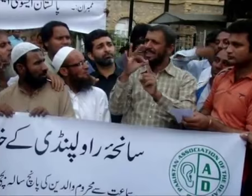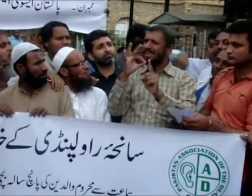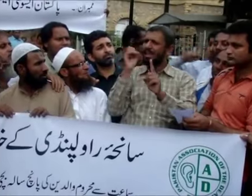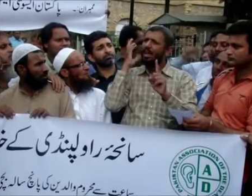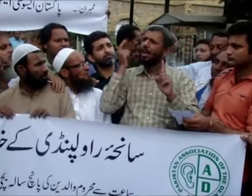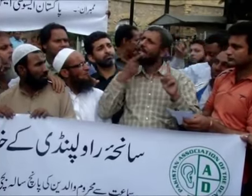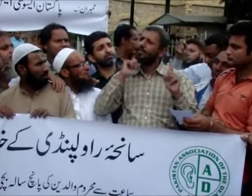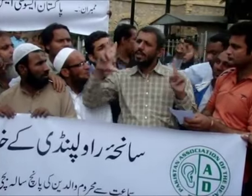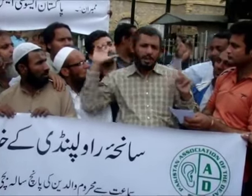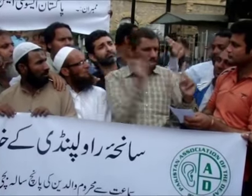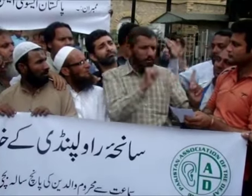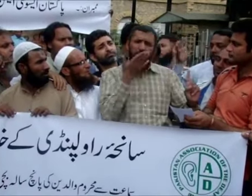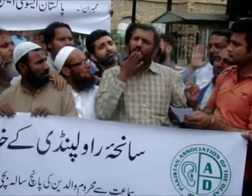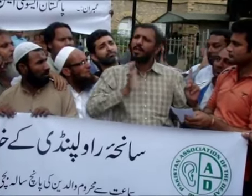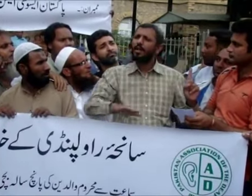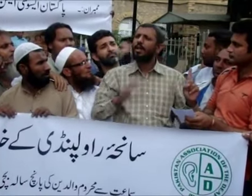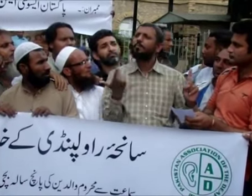हमारे वार्ड के